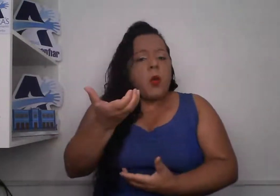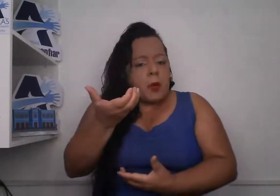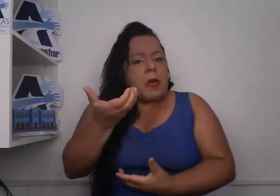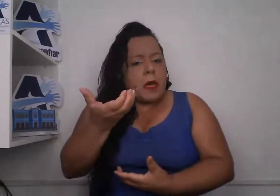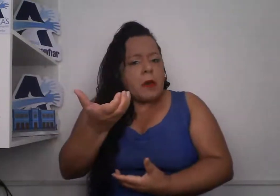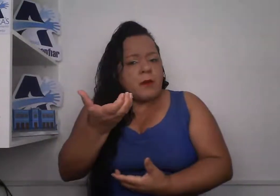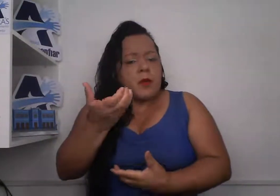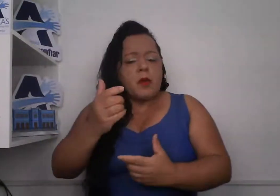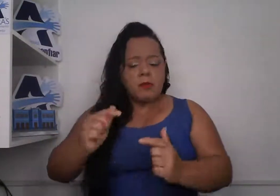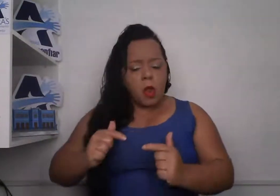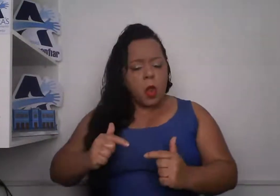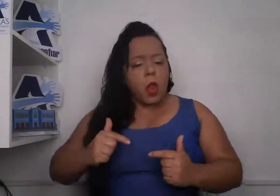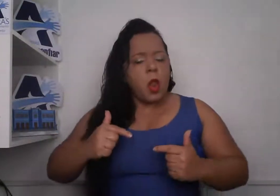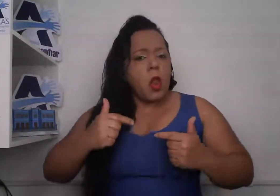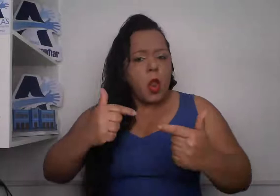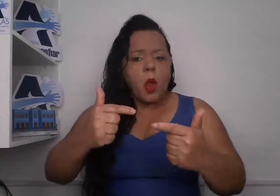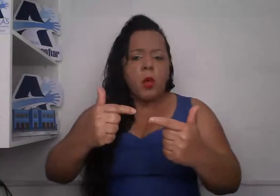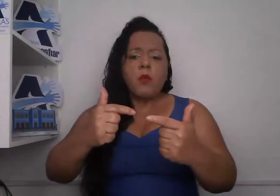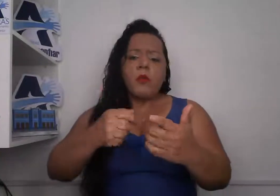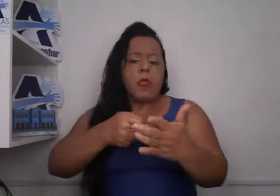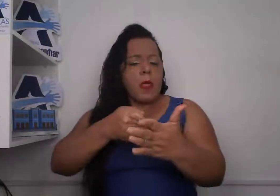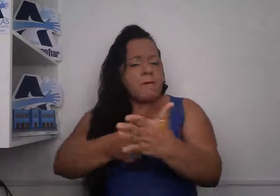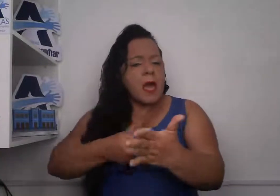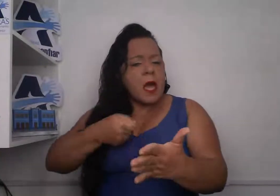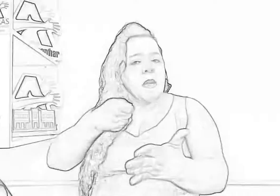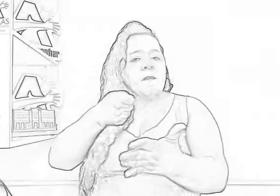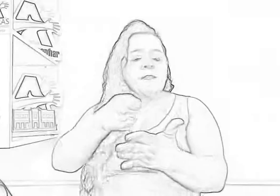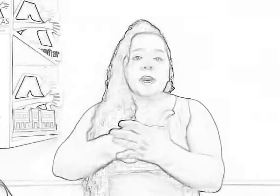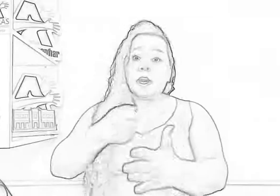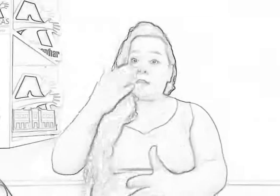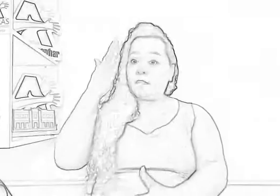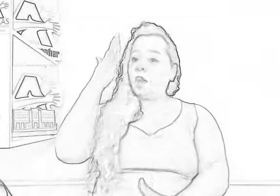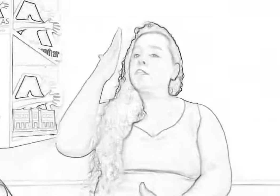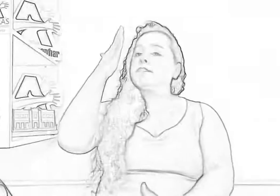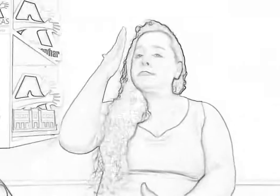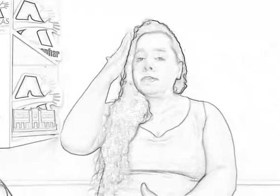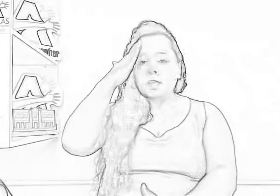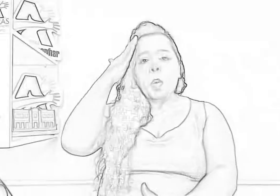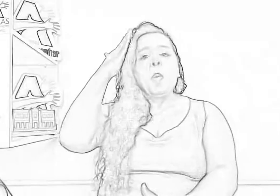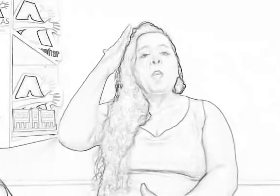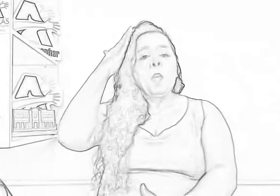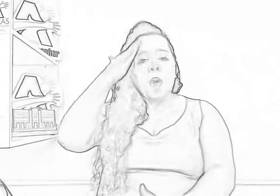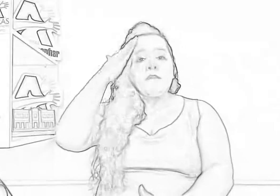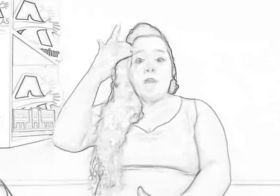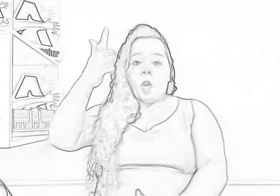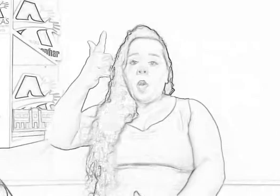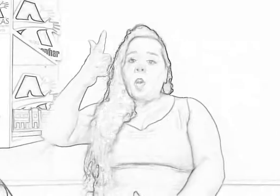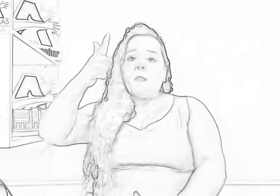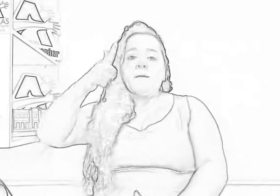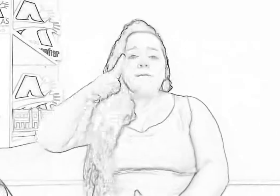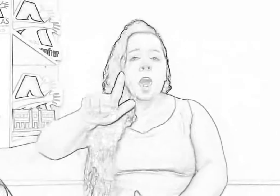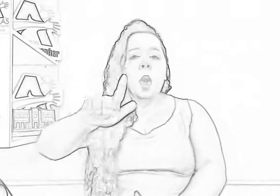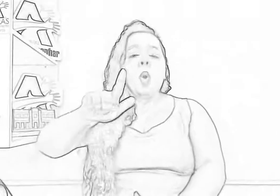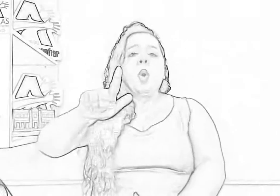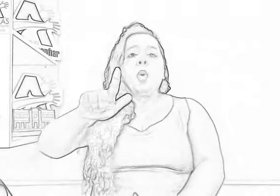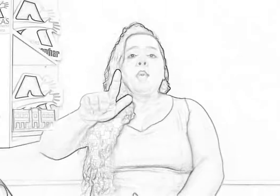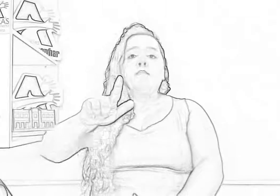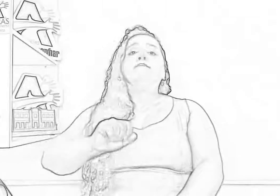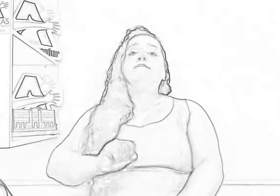Se eu quero, eu preciso lutar. Eu sei que eu vou